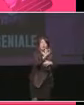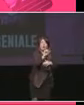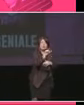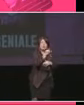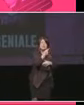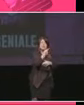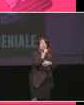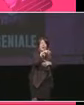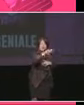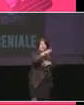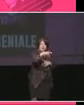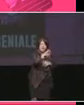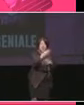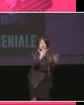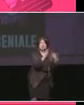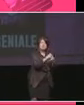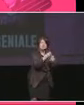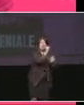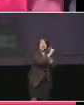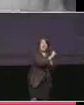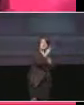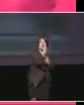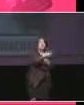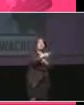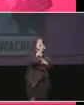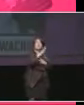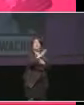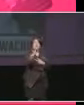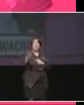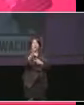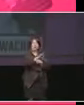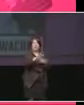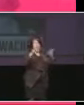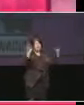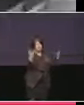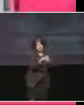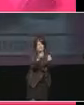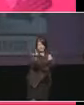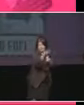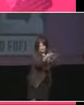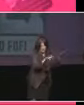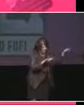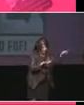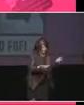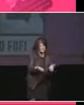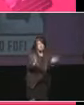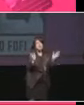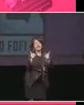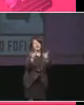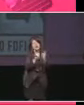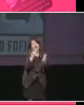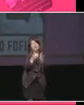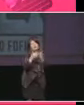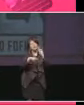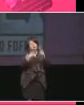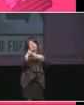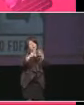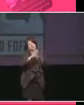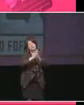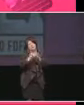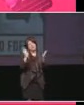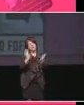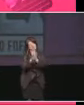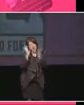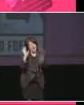Alvaro Orvacher e Goffredo Fofi al Salone del Libro di Torino poi festeggeremo come dire il problema non è Homer